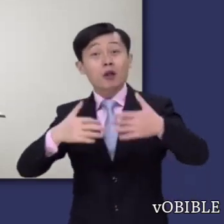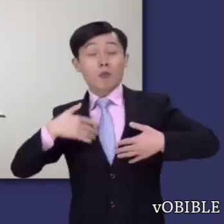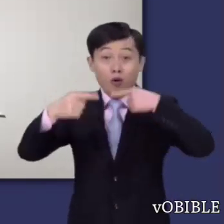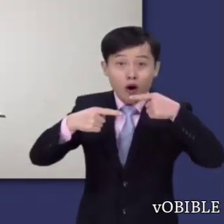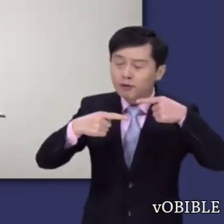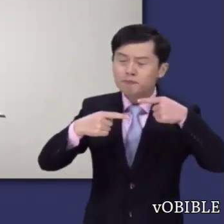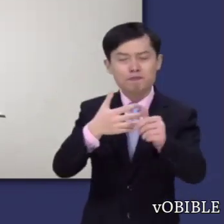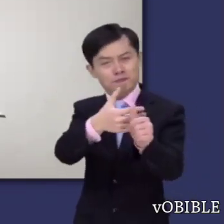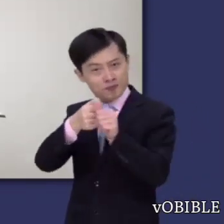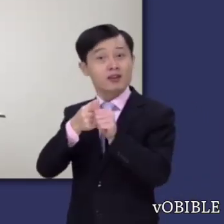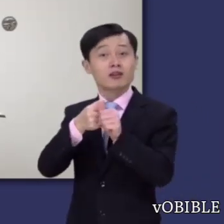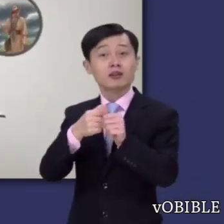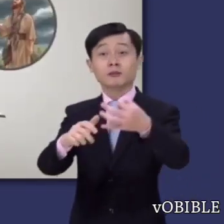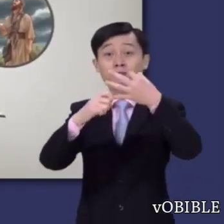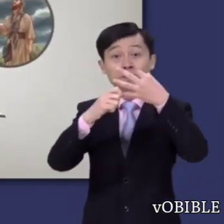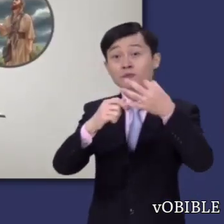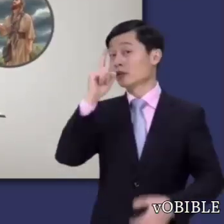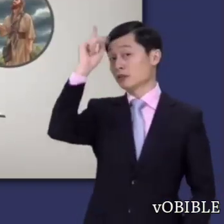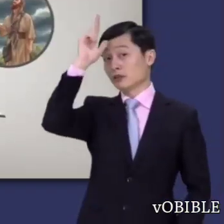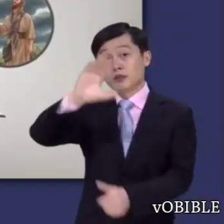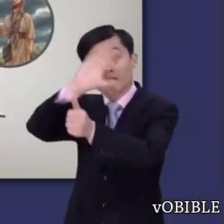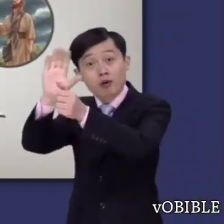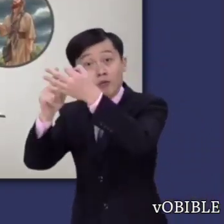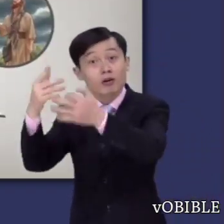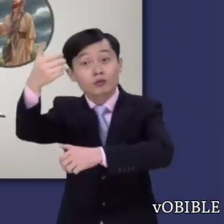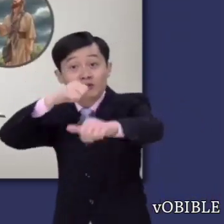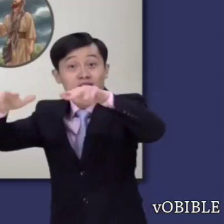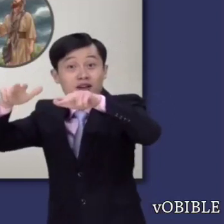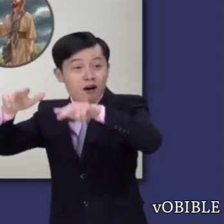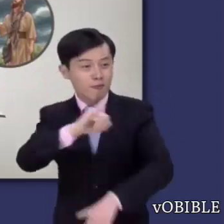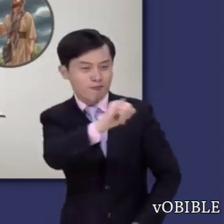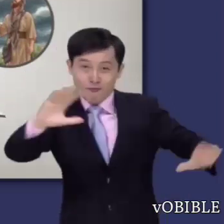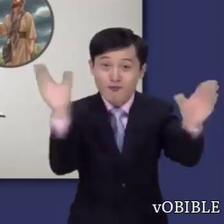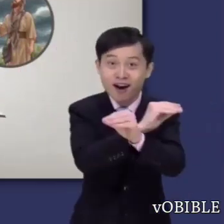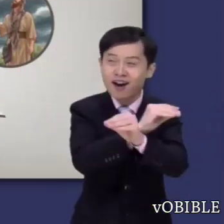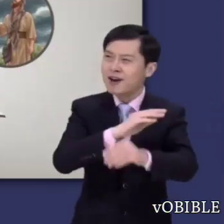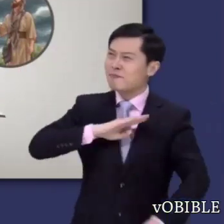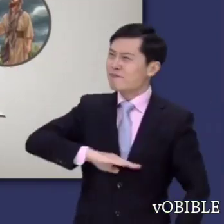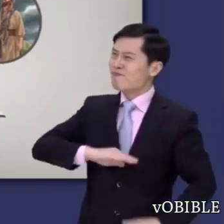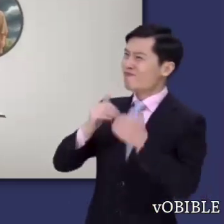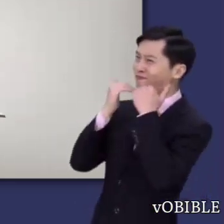力控制自己的言谈，我们要耐心等候上帝的王国。